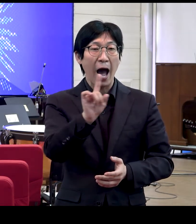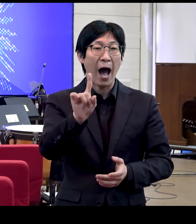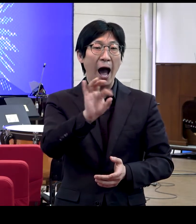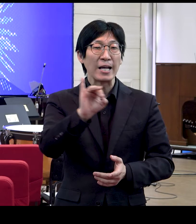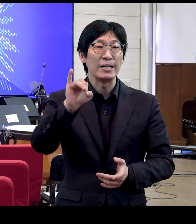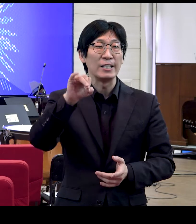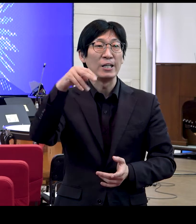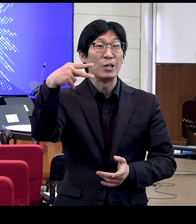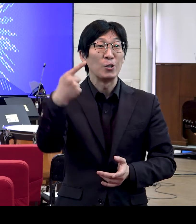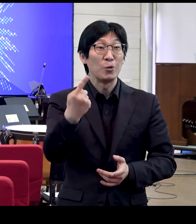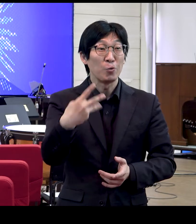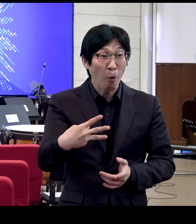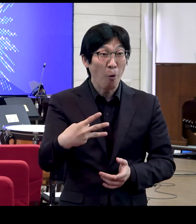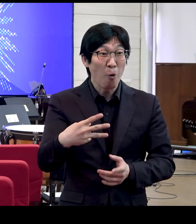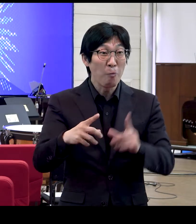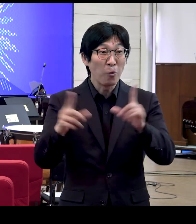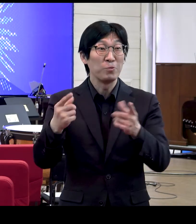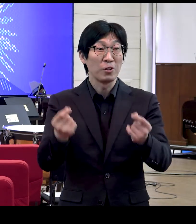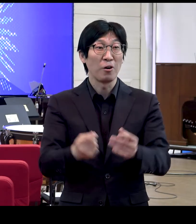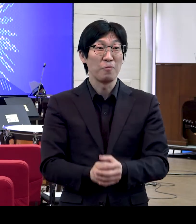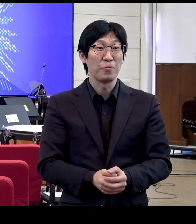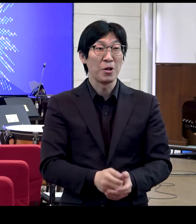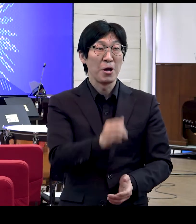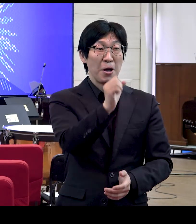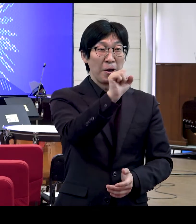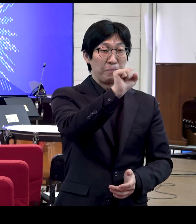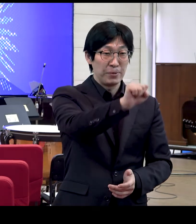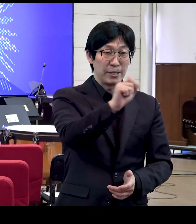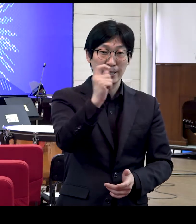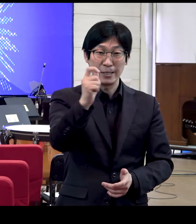아이돌로 나타났을 수도 있어요. BTS